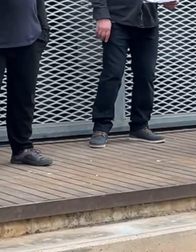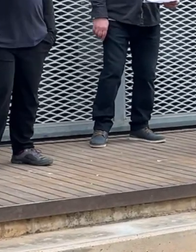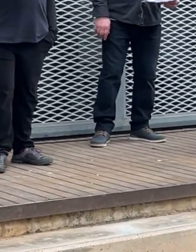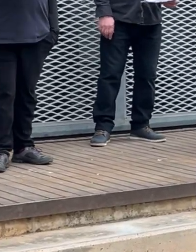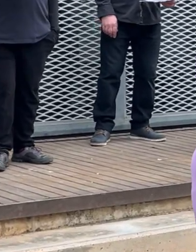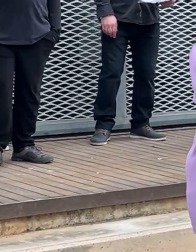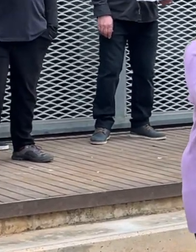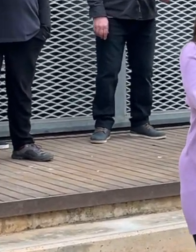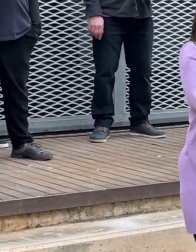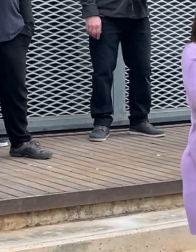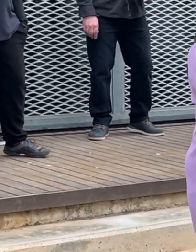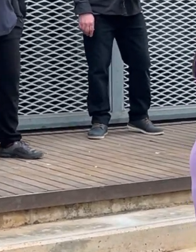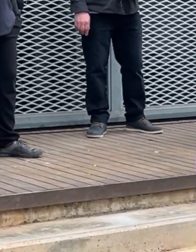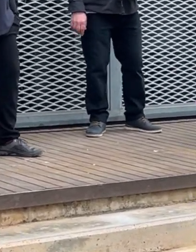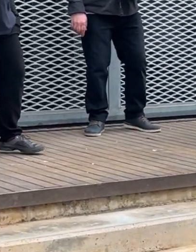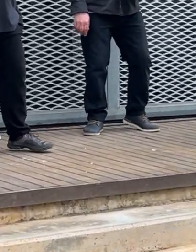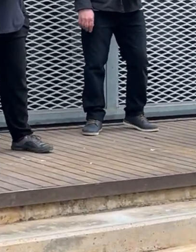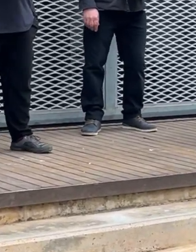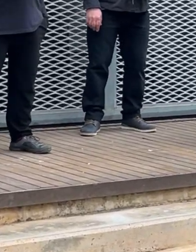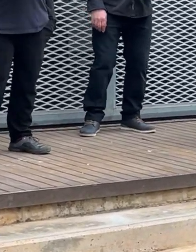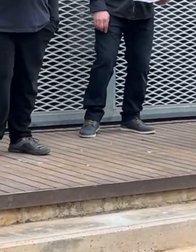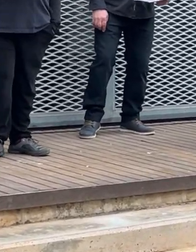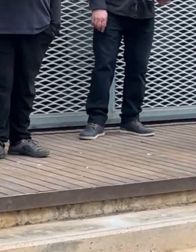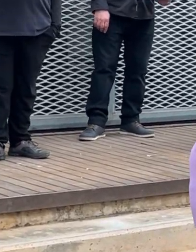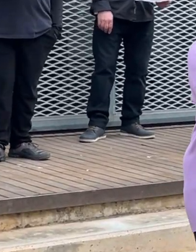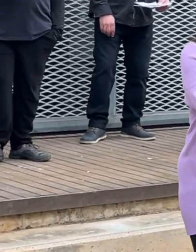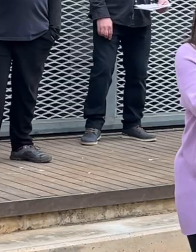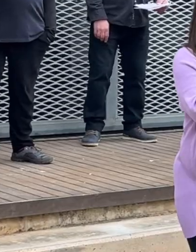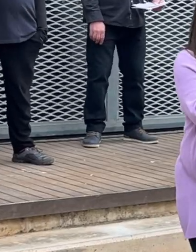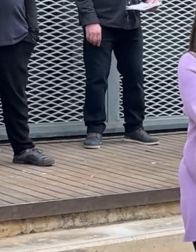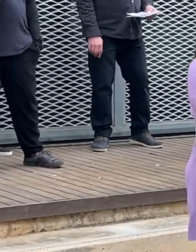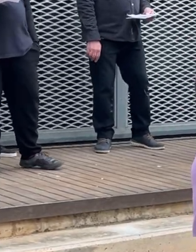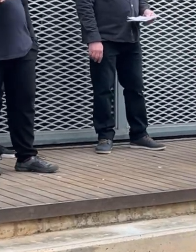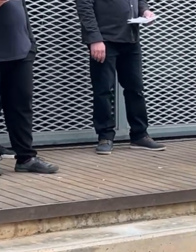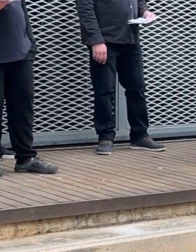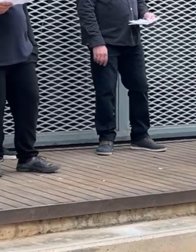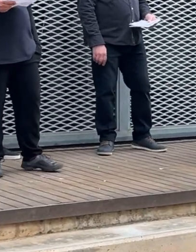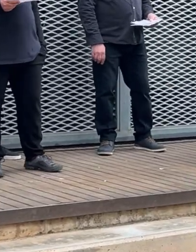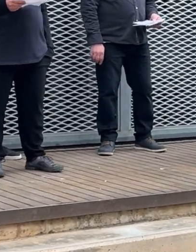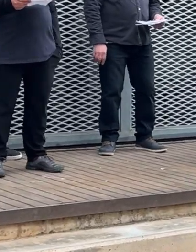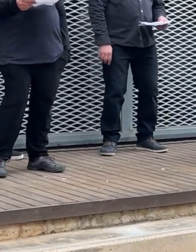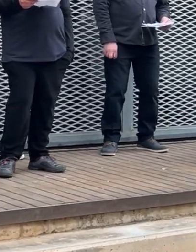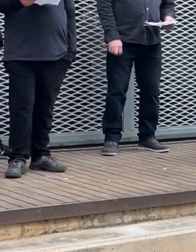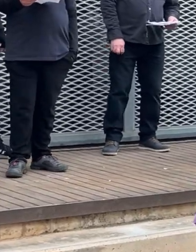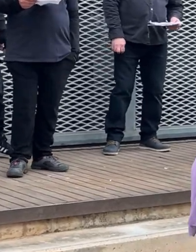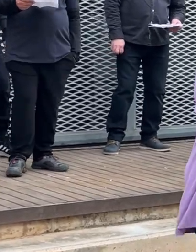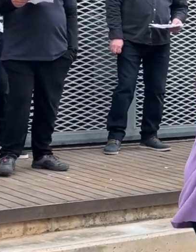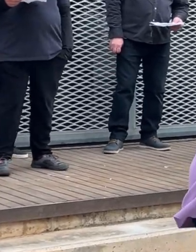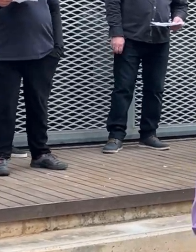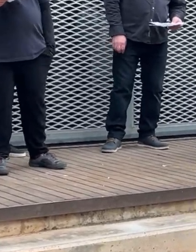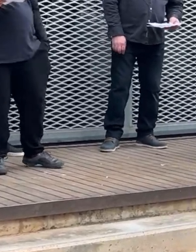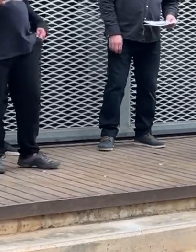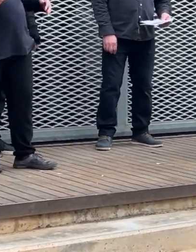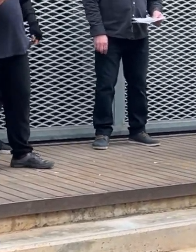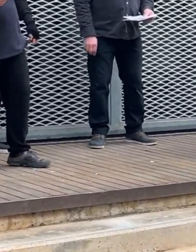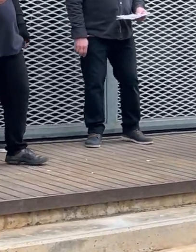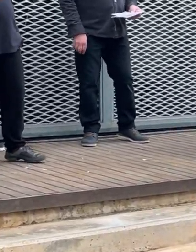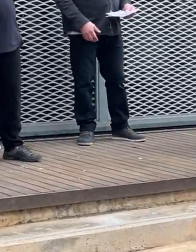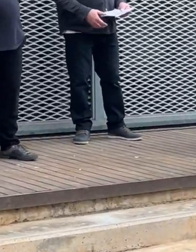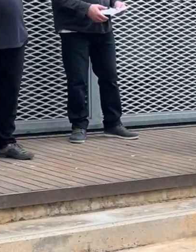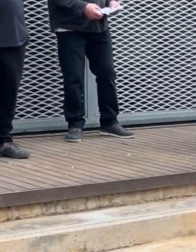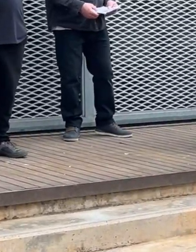discriminación. Esto es un mensaje para la población. Respeto, normalización, comprensión,